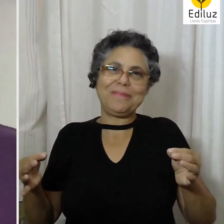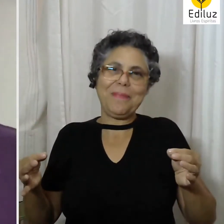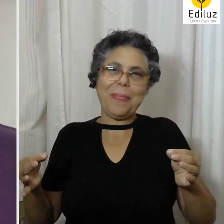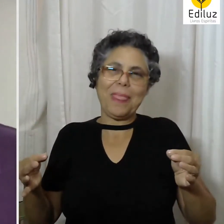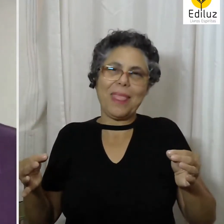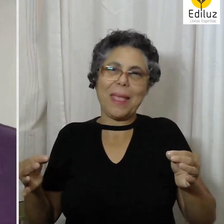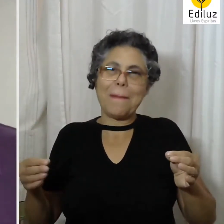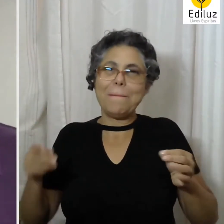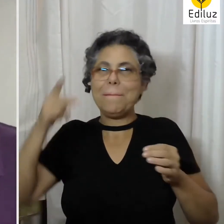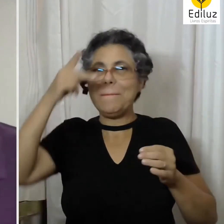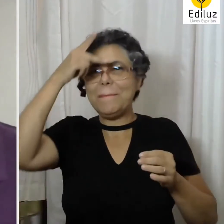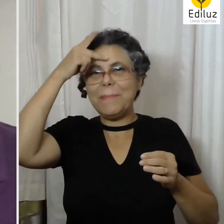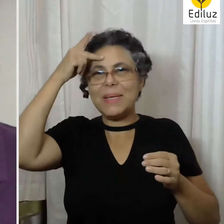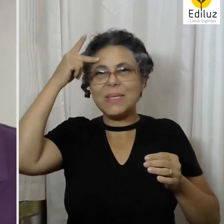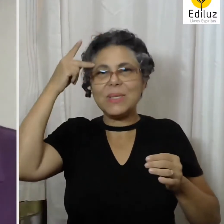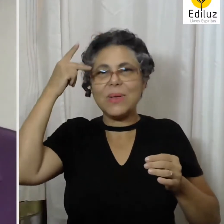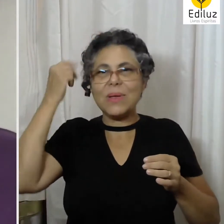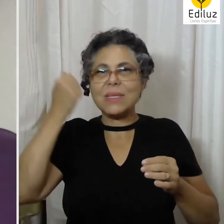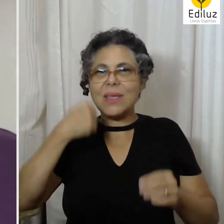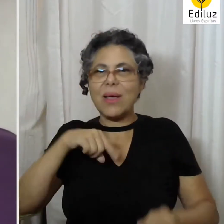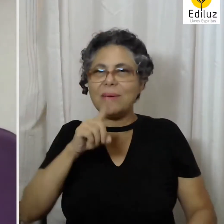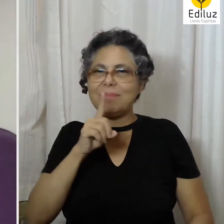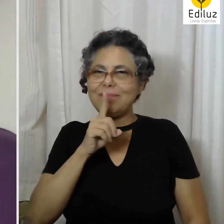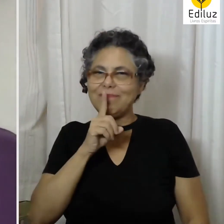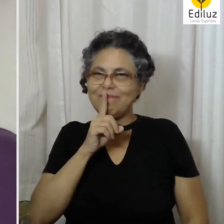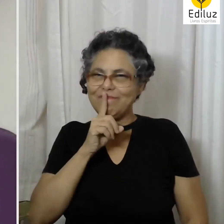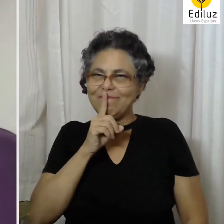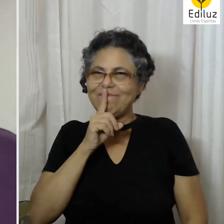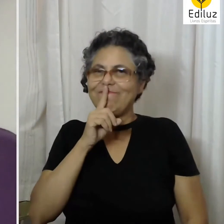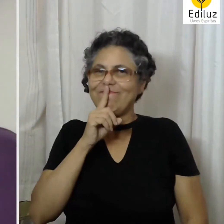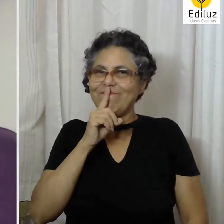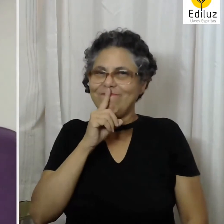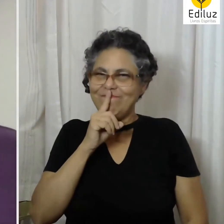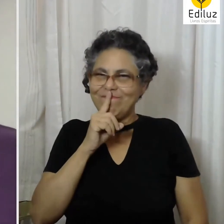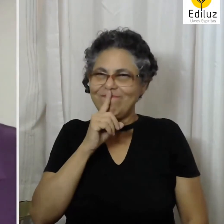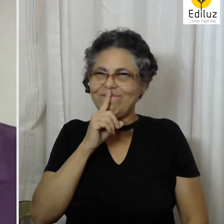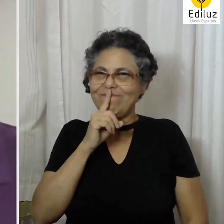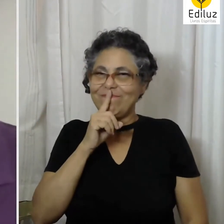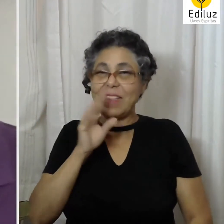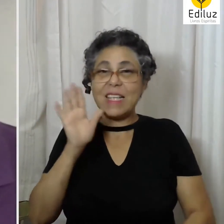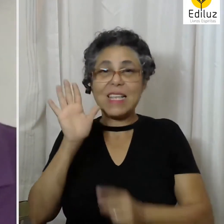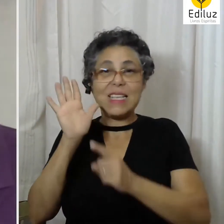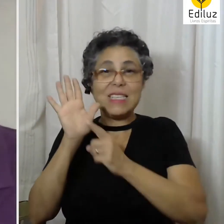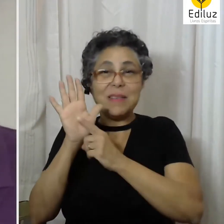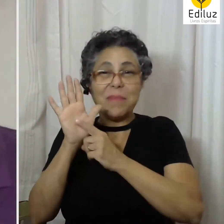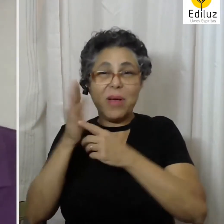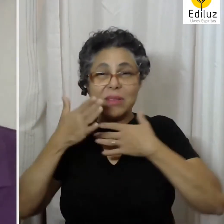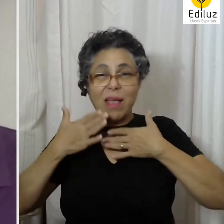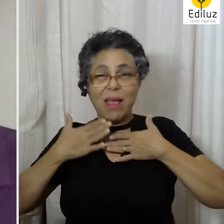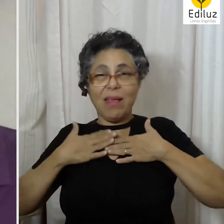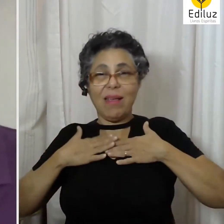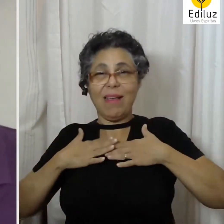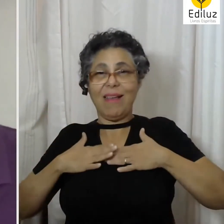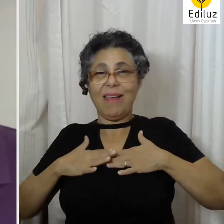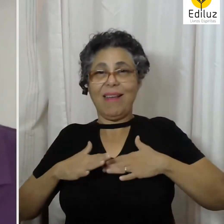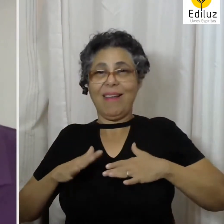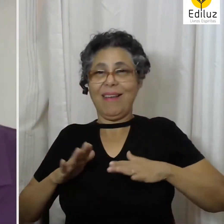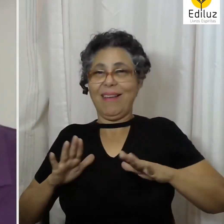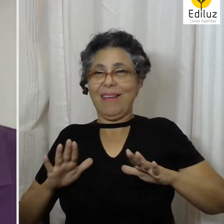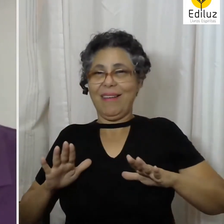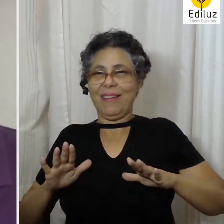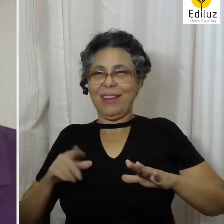aquelas que se apresentam em silêncio, aquelas que se mostram passivas. A